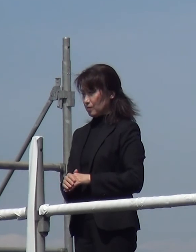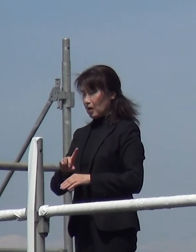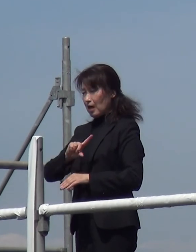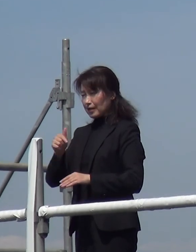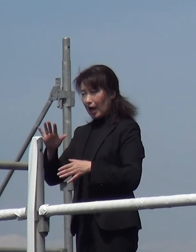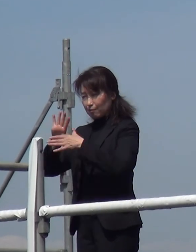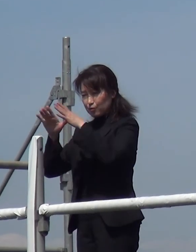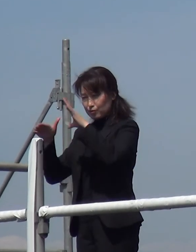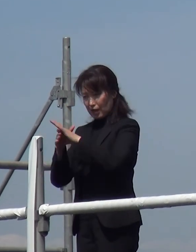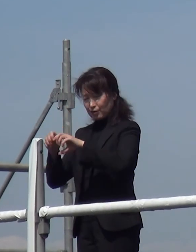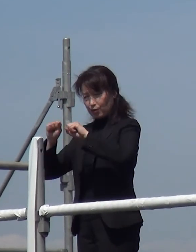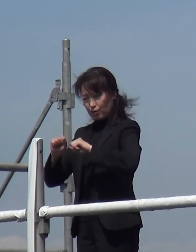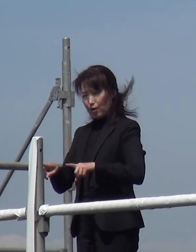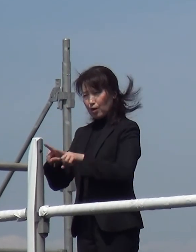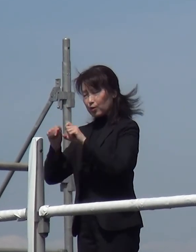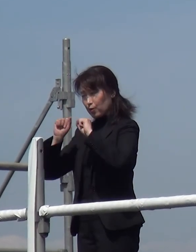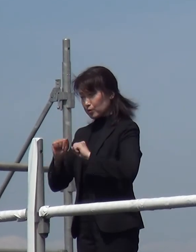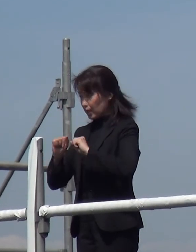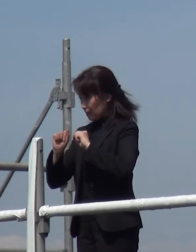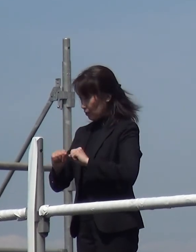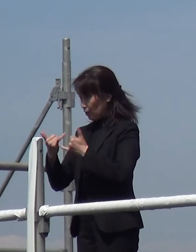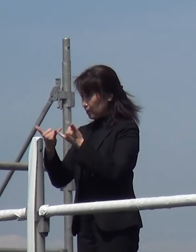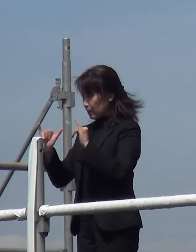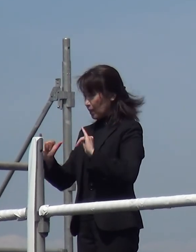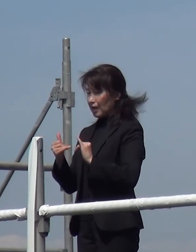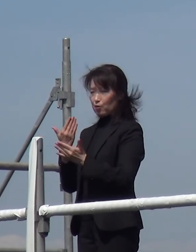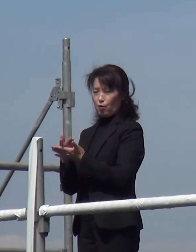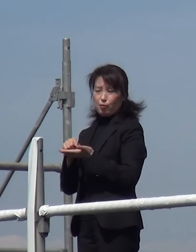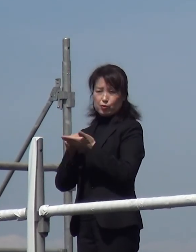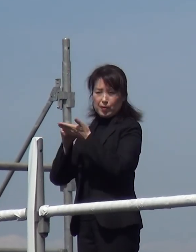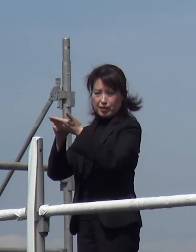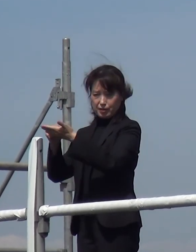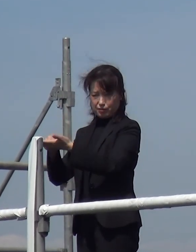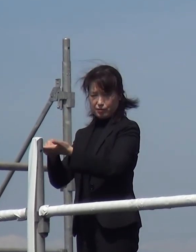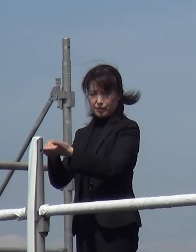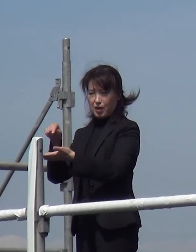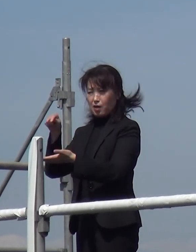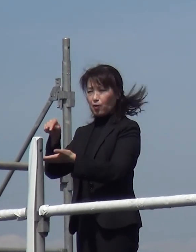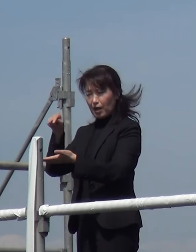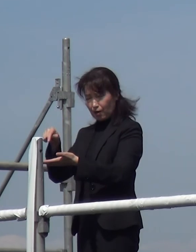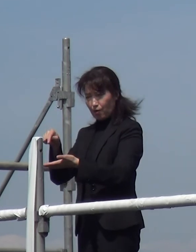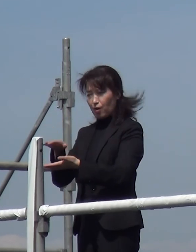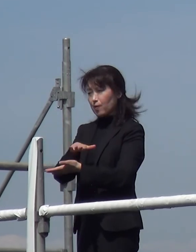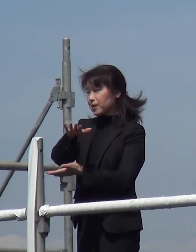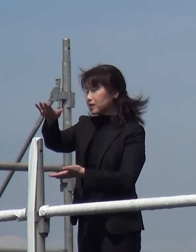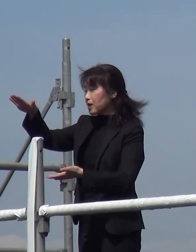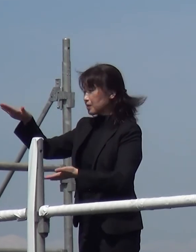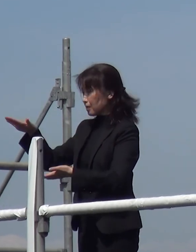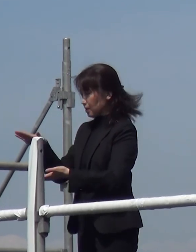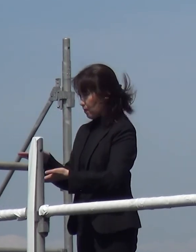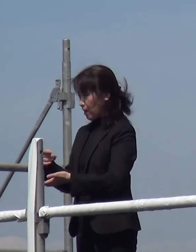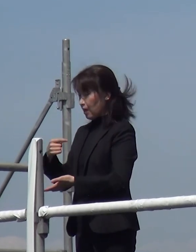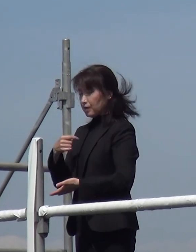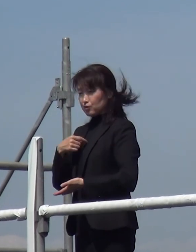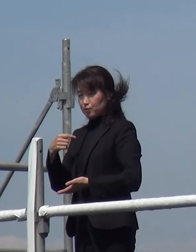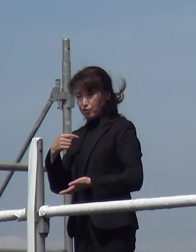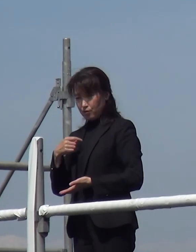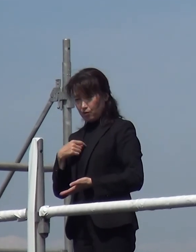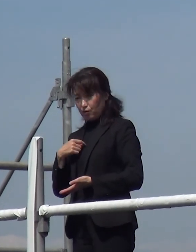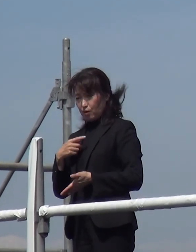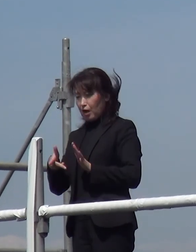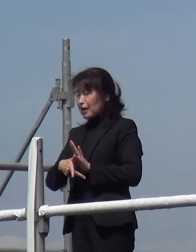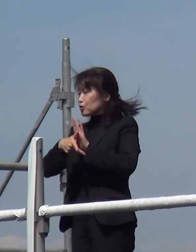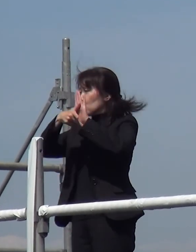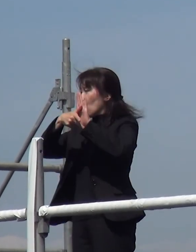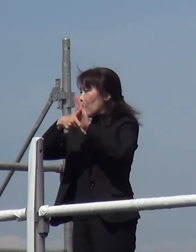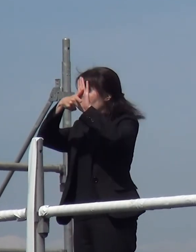共生の社会を求めます。これを皆さん 方は自分たちのスローガン